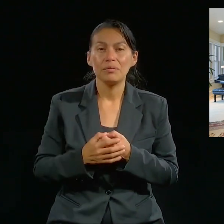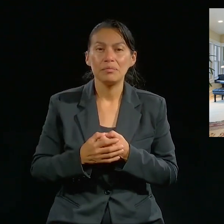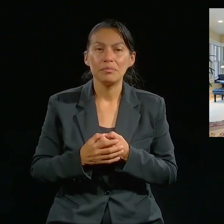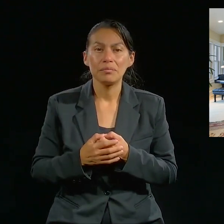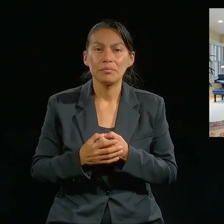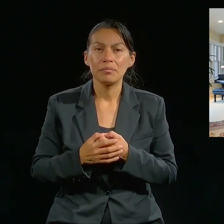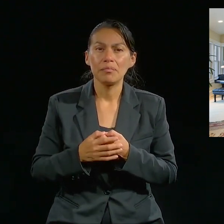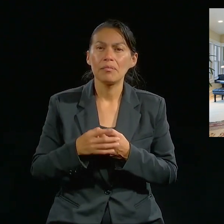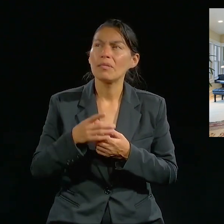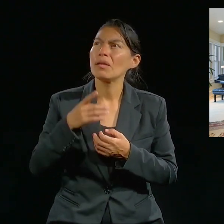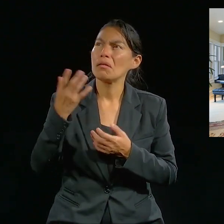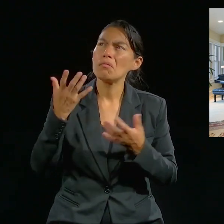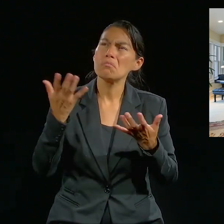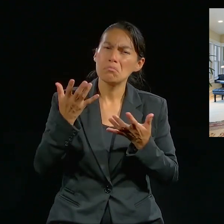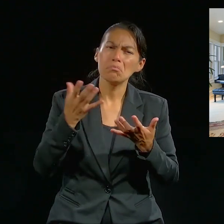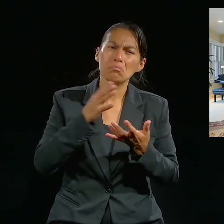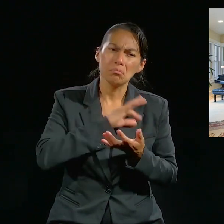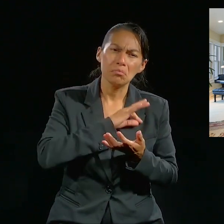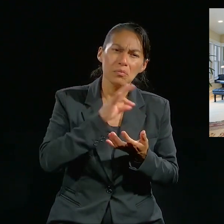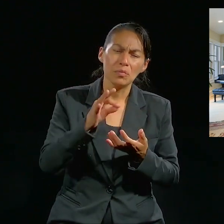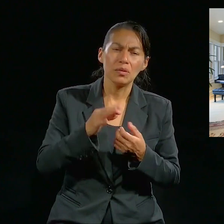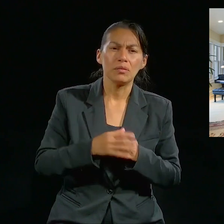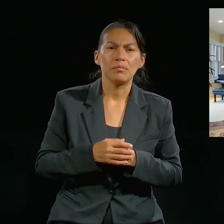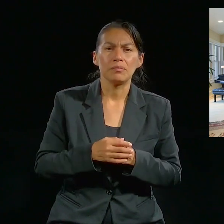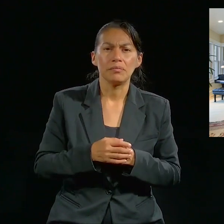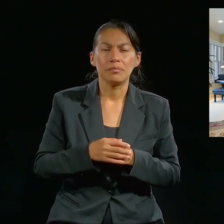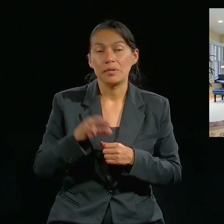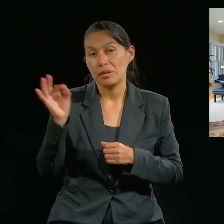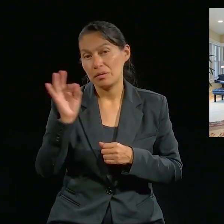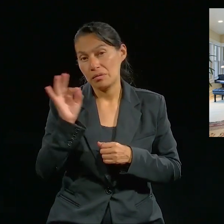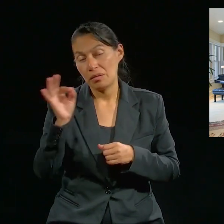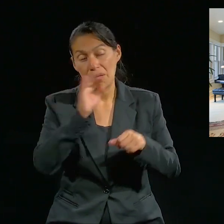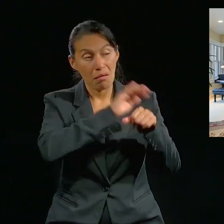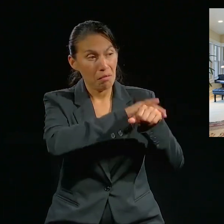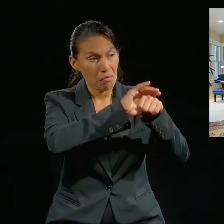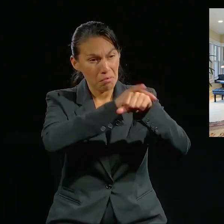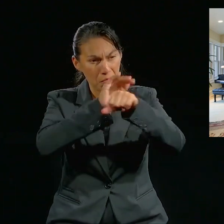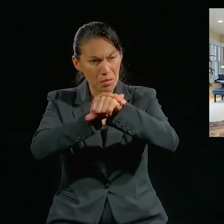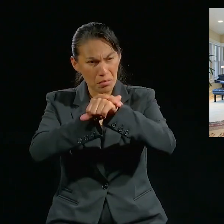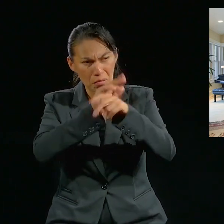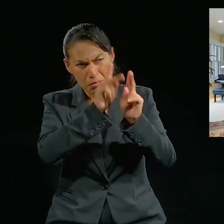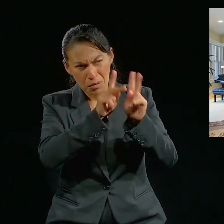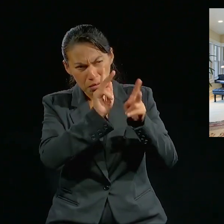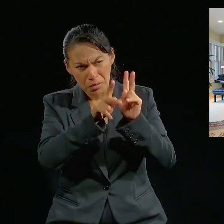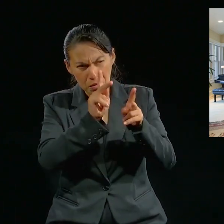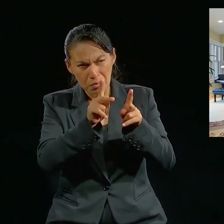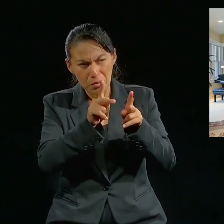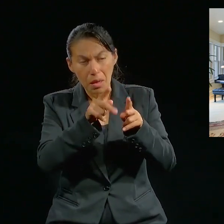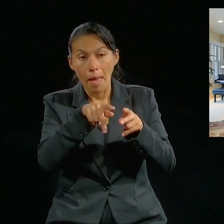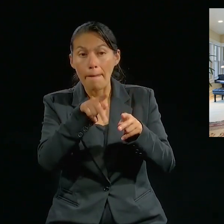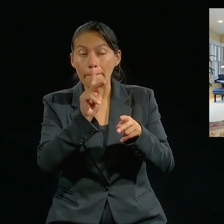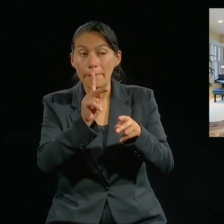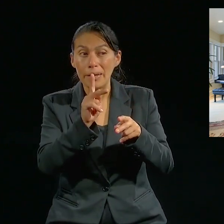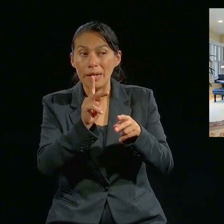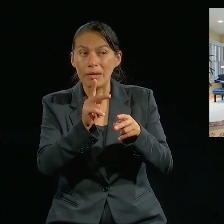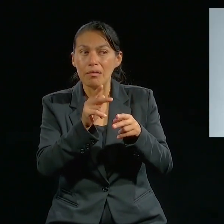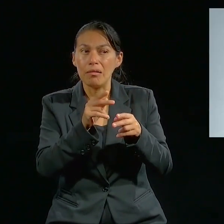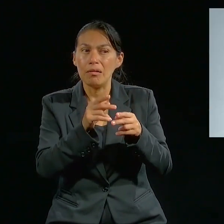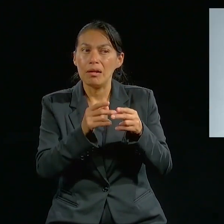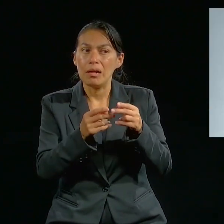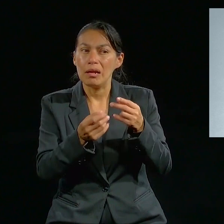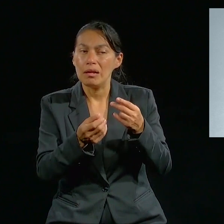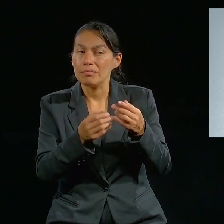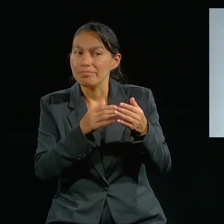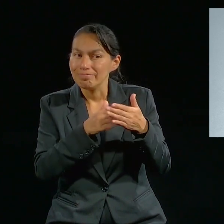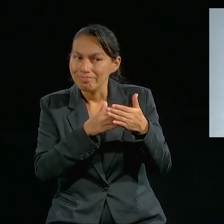actuar a favor de ella. No, y quizás a un amigo podamos contarle la situación, pero sabemos que existen límites,